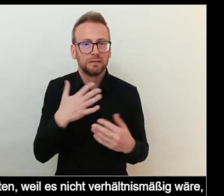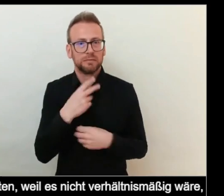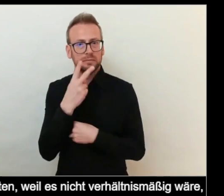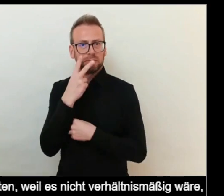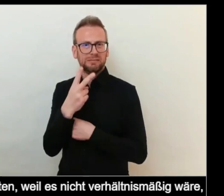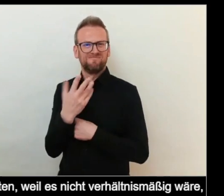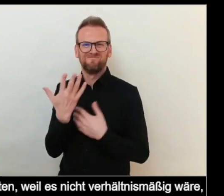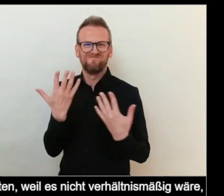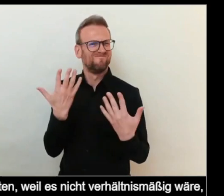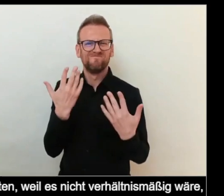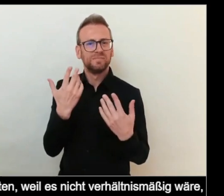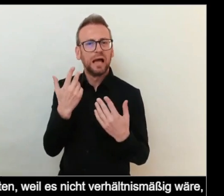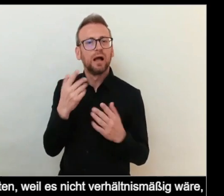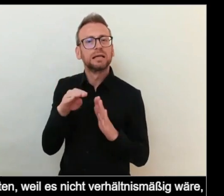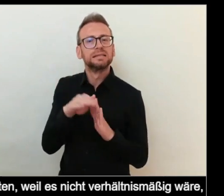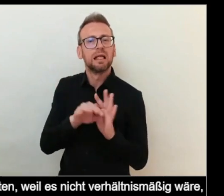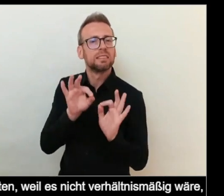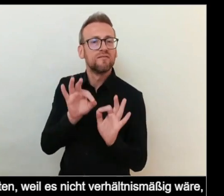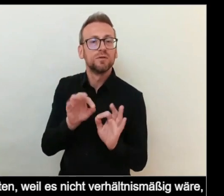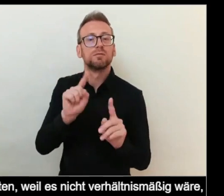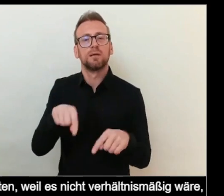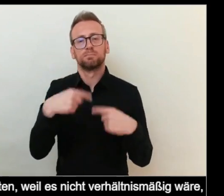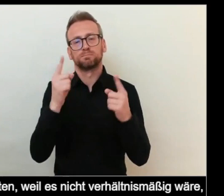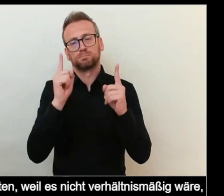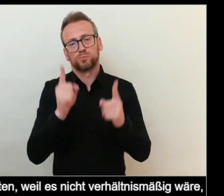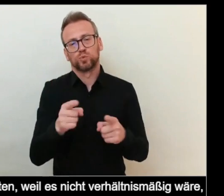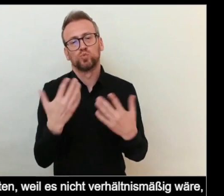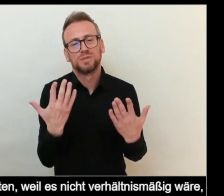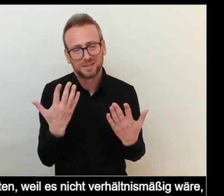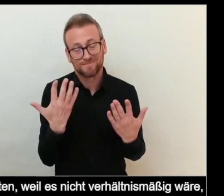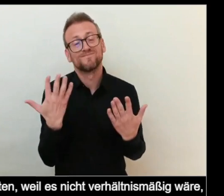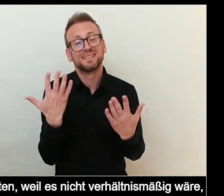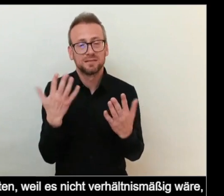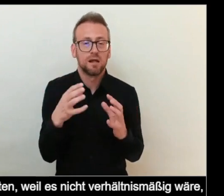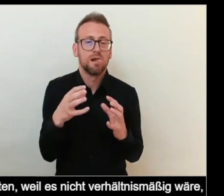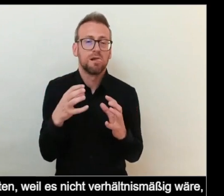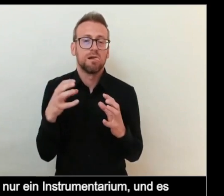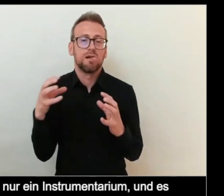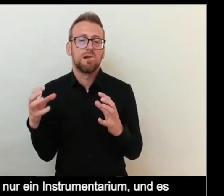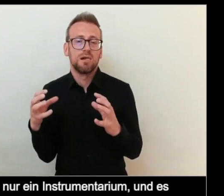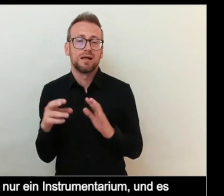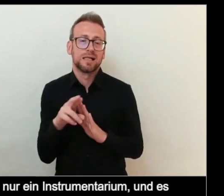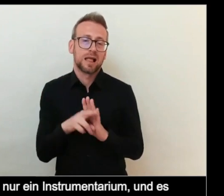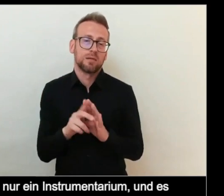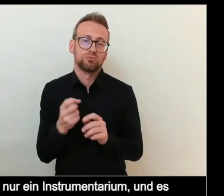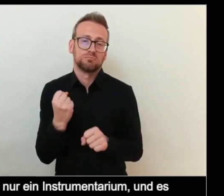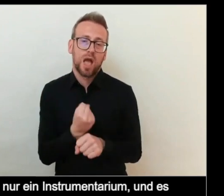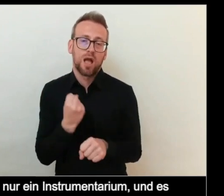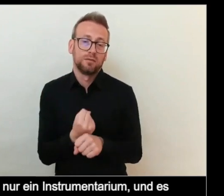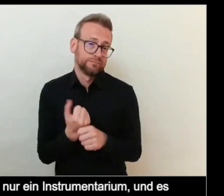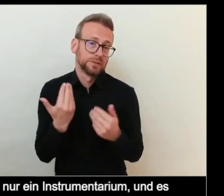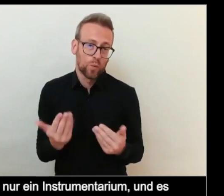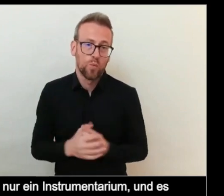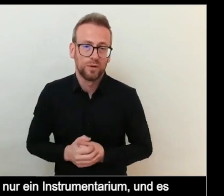Zwei Fragen, eine zu Corona, Herr Herrmann. Was sind denn die Erkenntnisse, wie es denn mit den kostenlosen Bürgertests und mit der Verlängerung ausschaut, auch